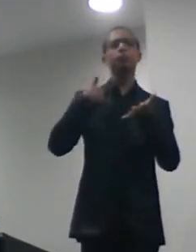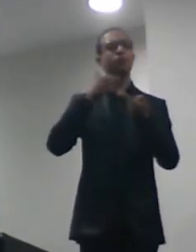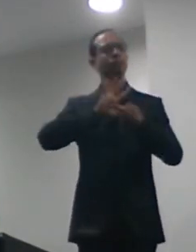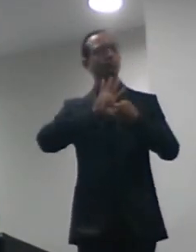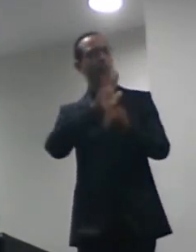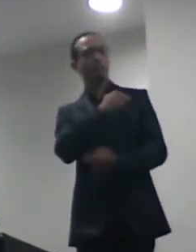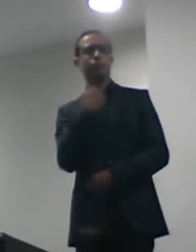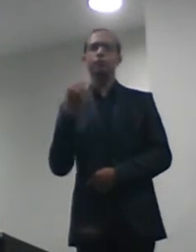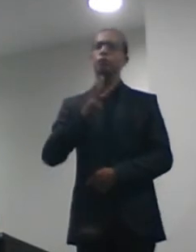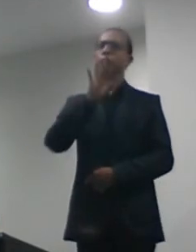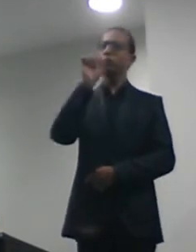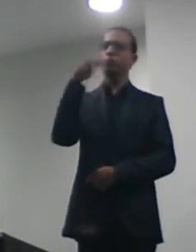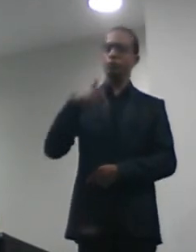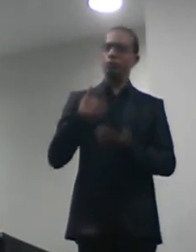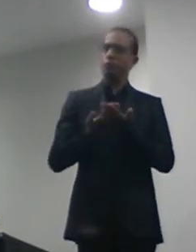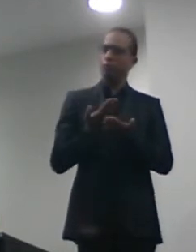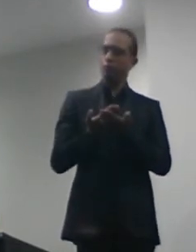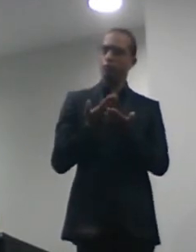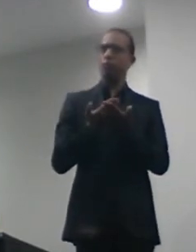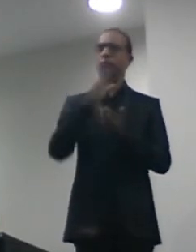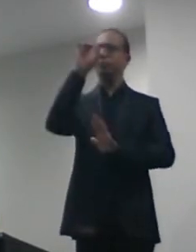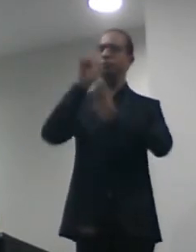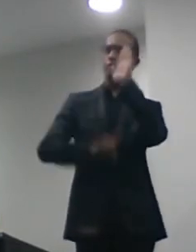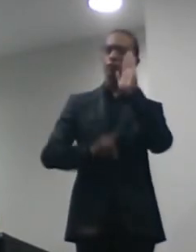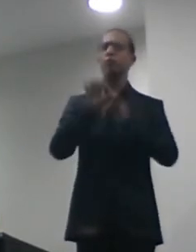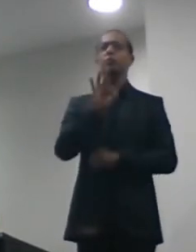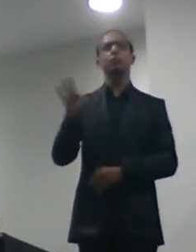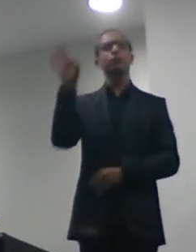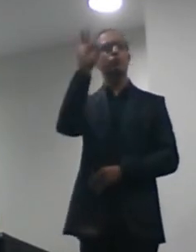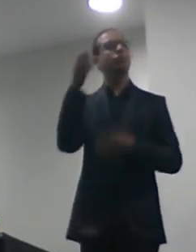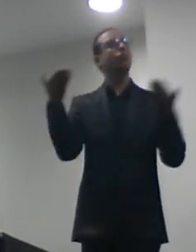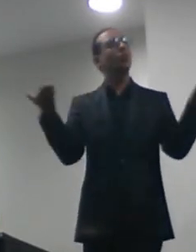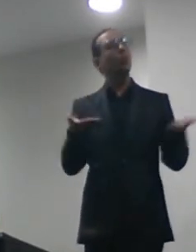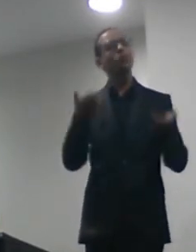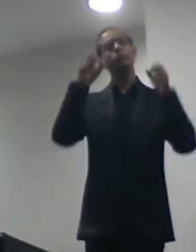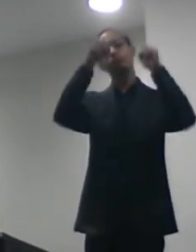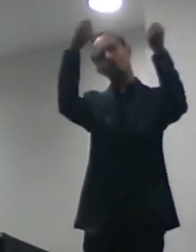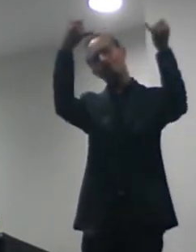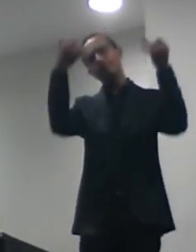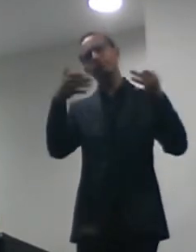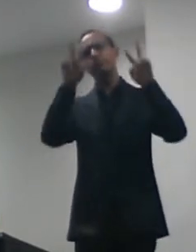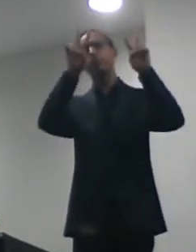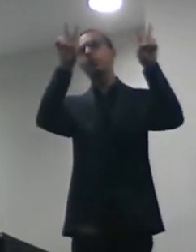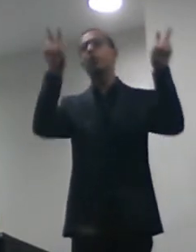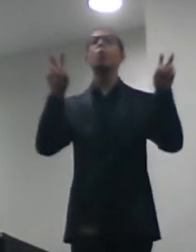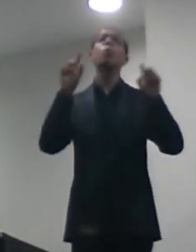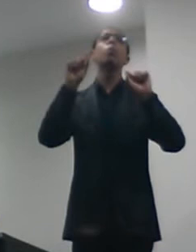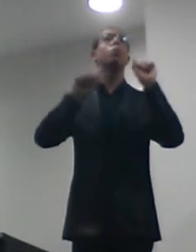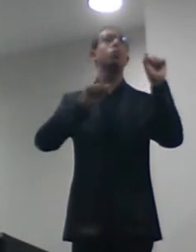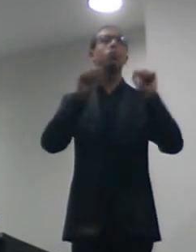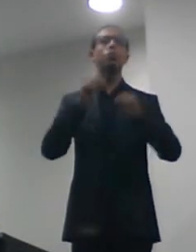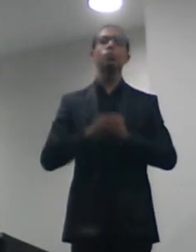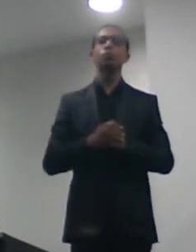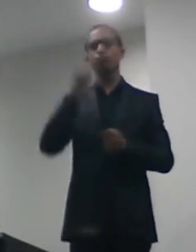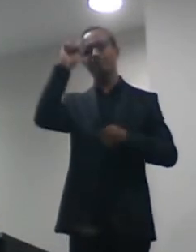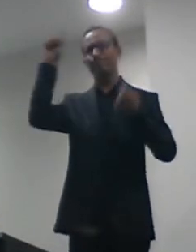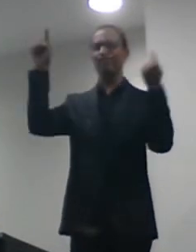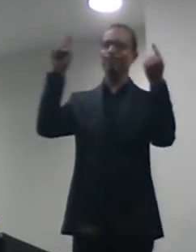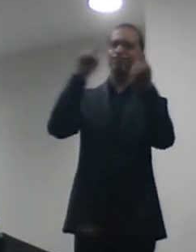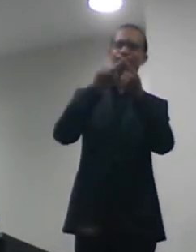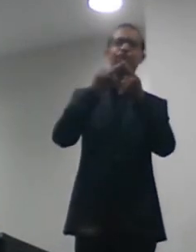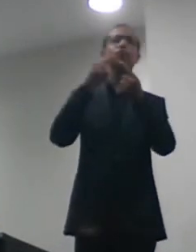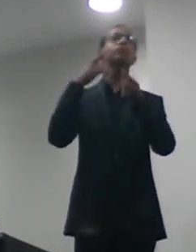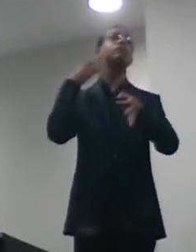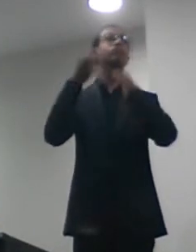chamo Wilson, sou estudante de Direito pela Universidade Federal do Maranhão e hoje vou abordar com vocês sobre o tema Desafio da